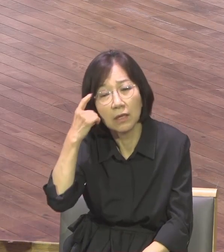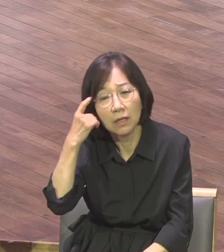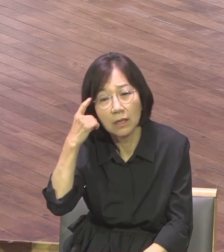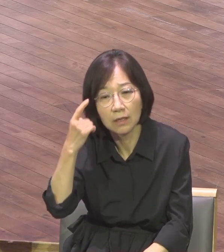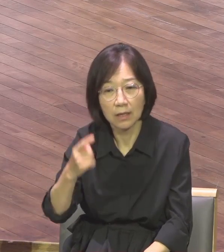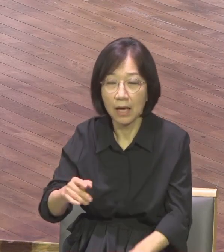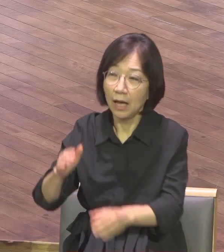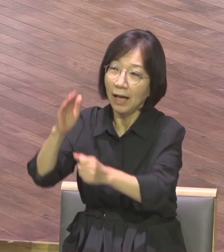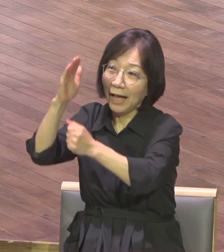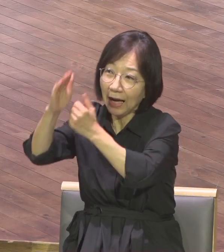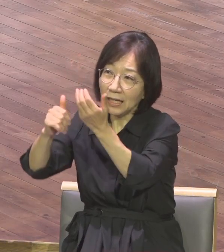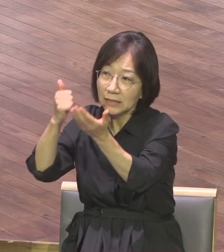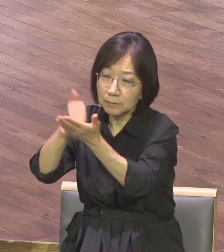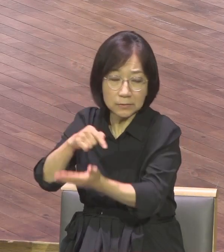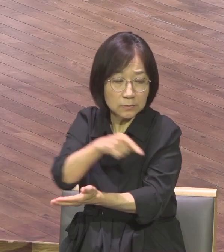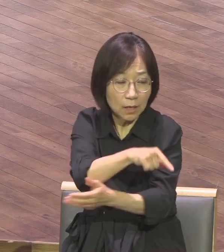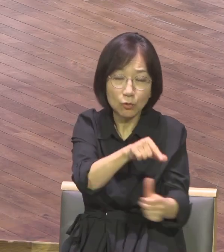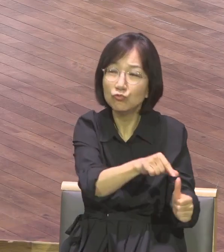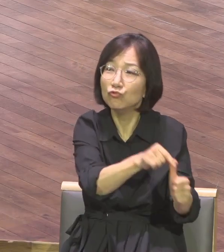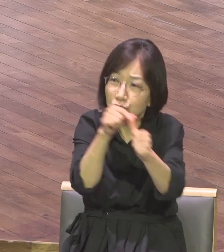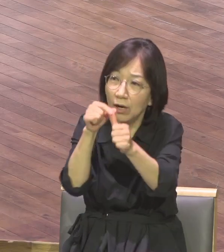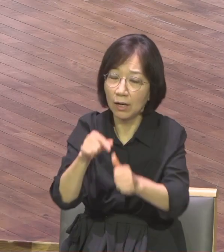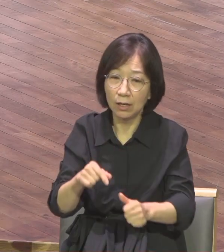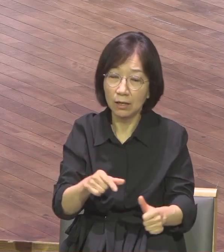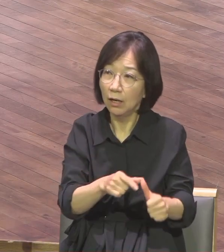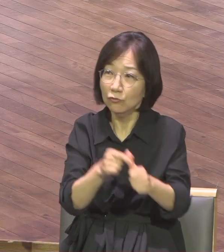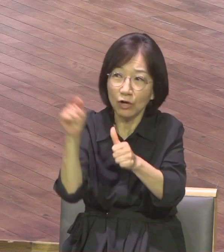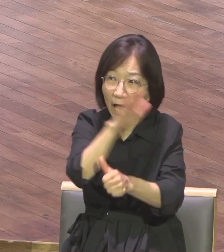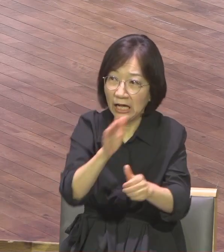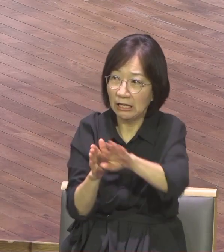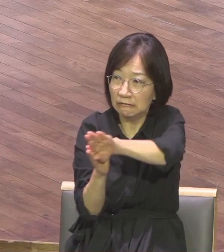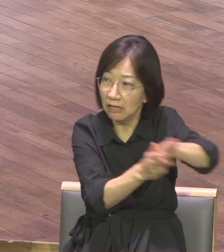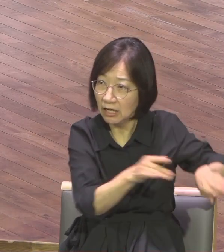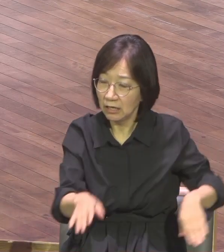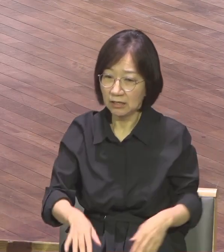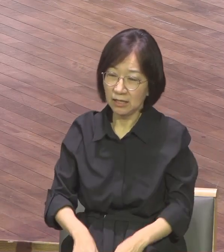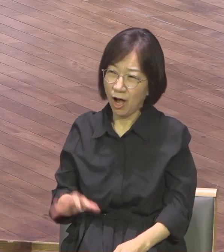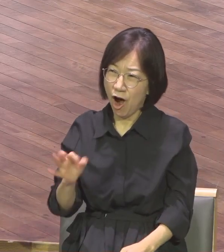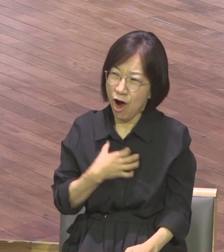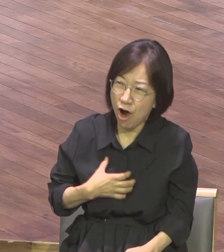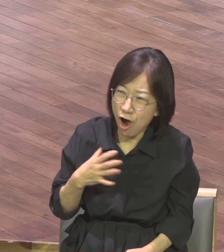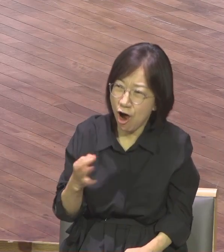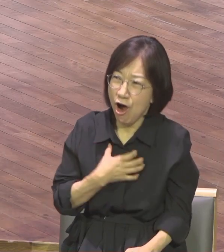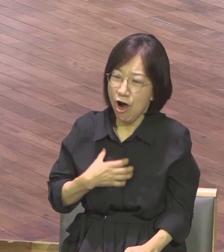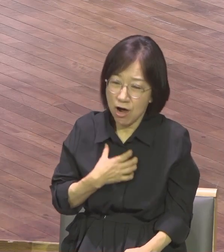사람 살리라고 내가 살고 있는데, 아멘. 나를 통해서 사람 살리라는데.